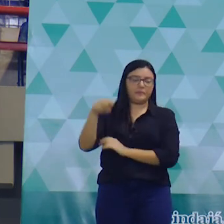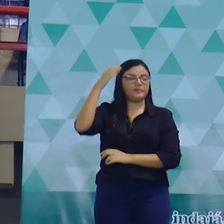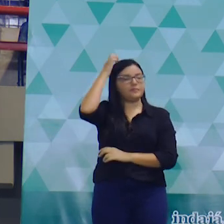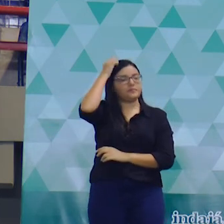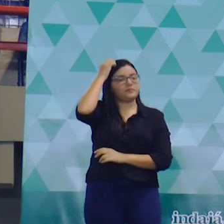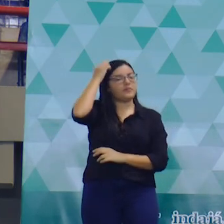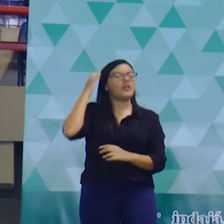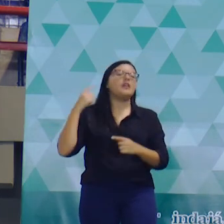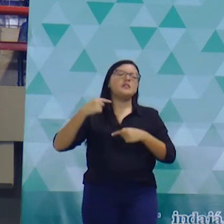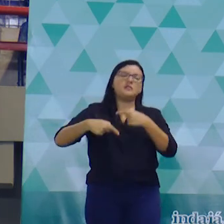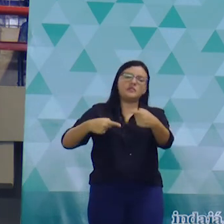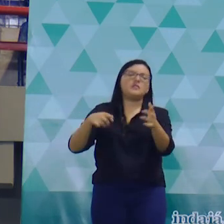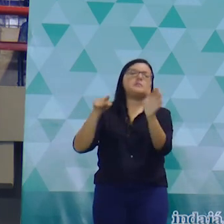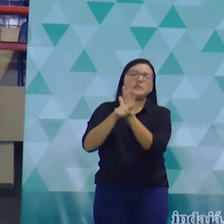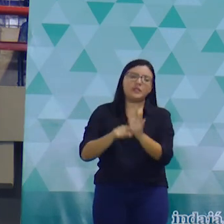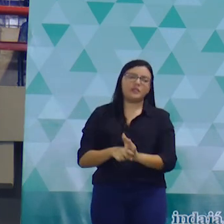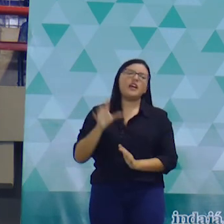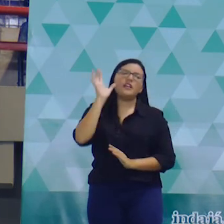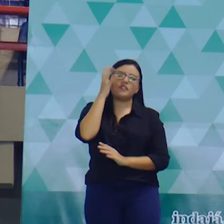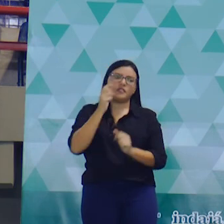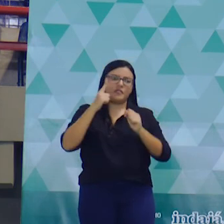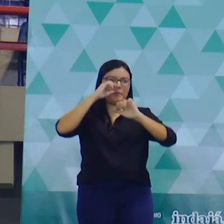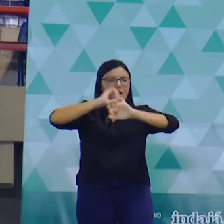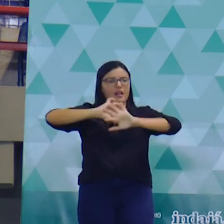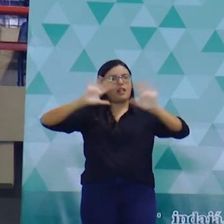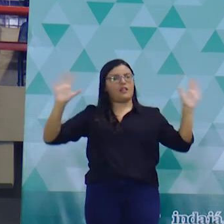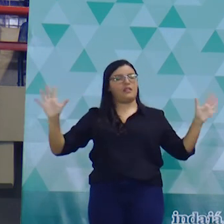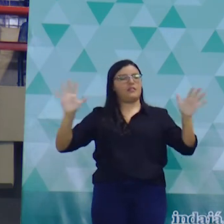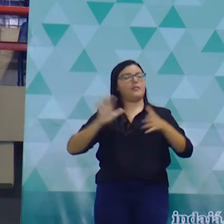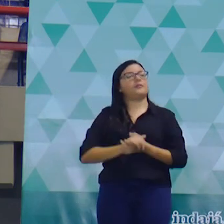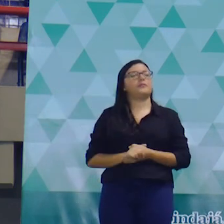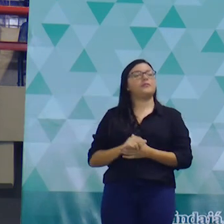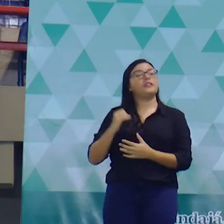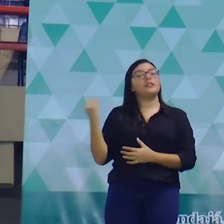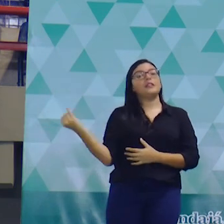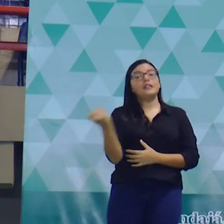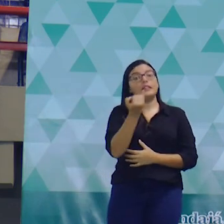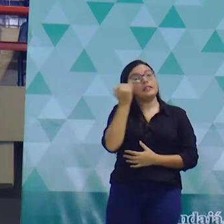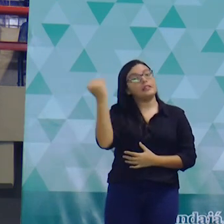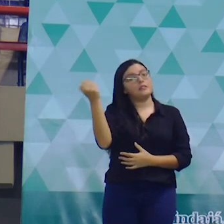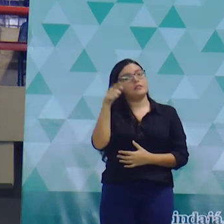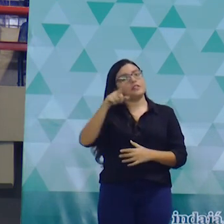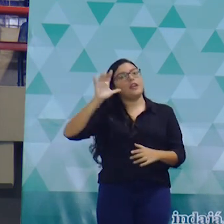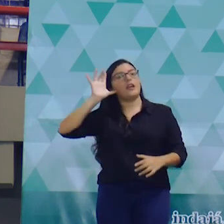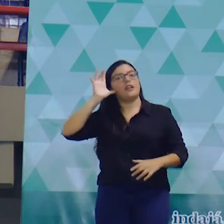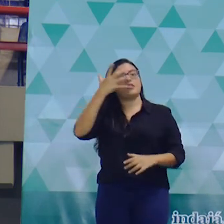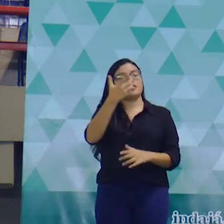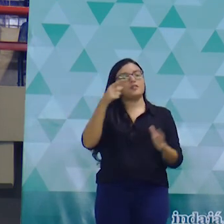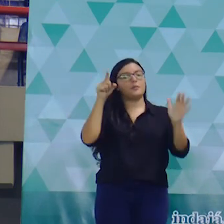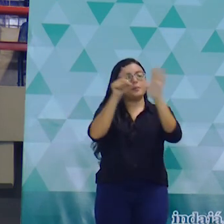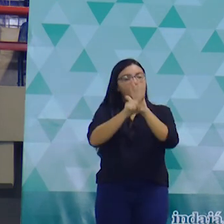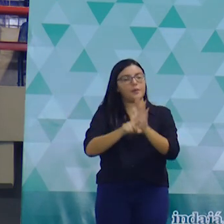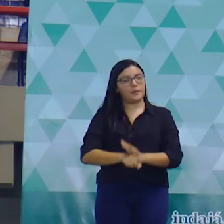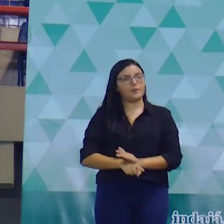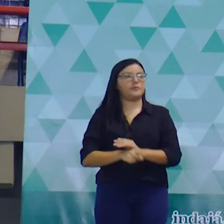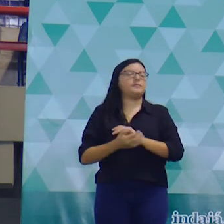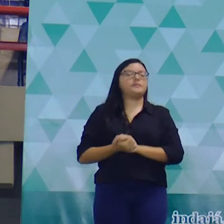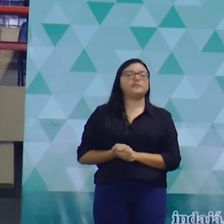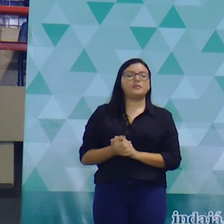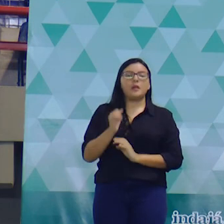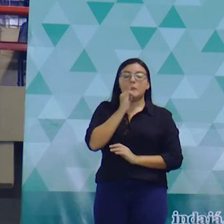isso à medida que as questões forem ocorrendo. Só mais uma coisa importante, antes da gente começar a resolver as questões.